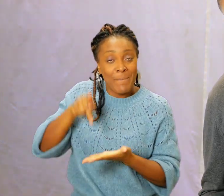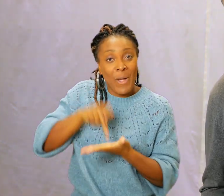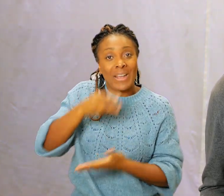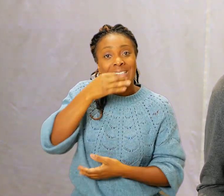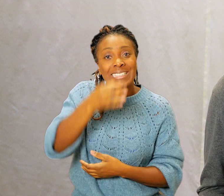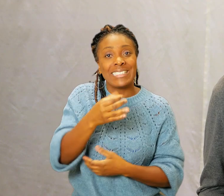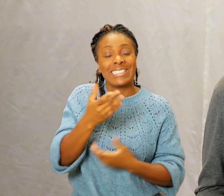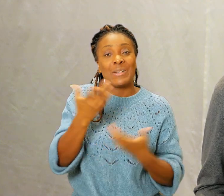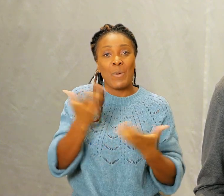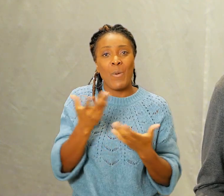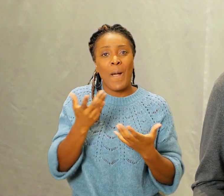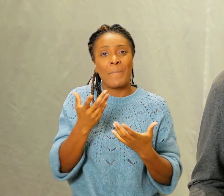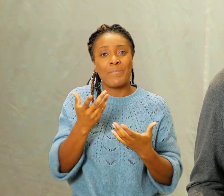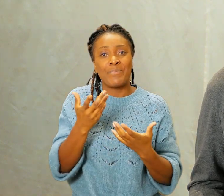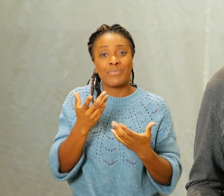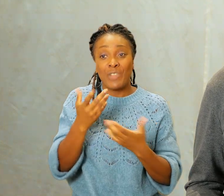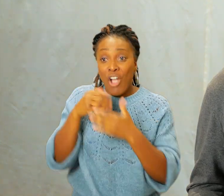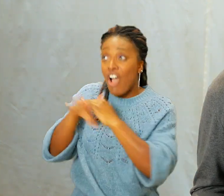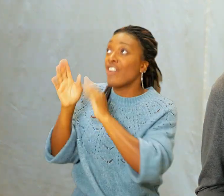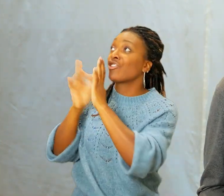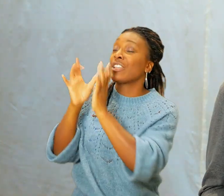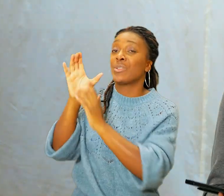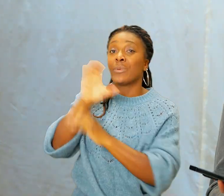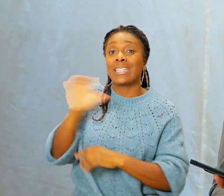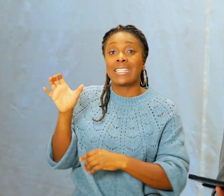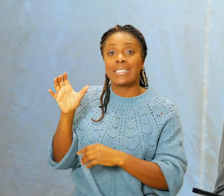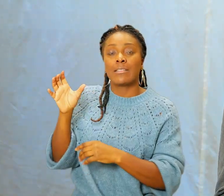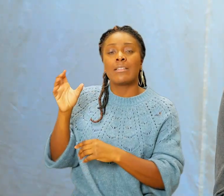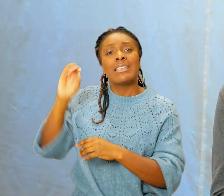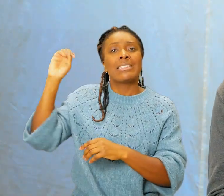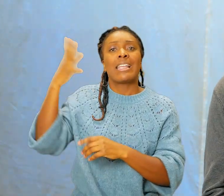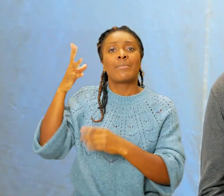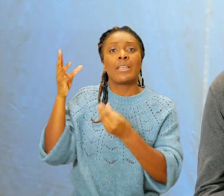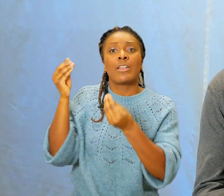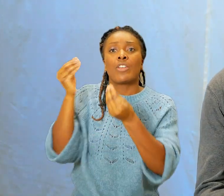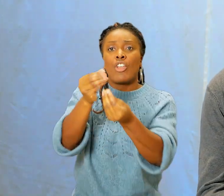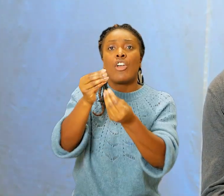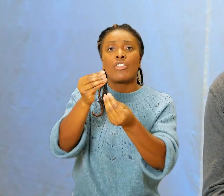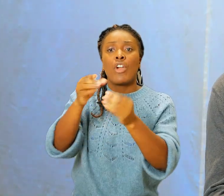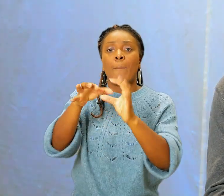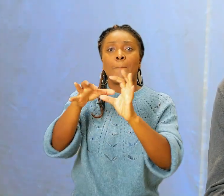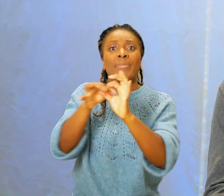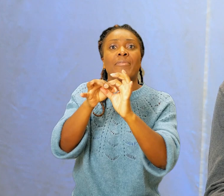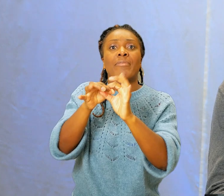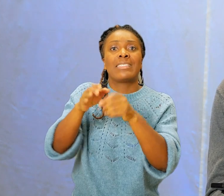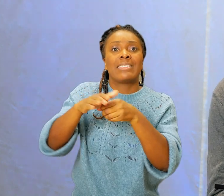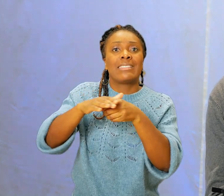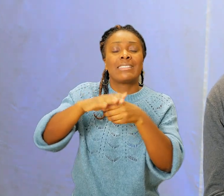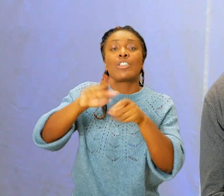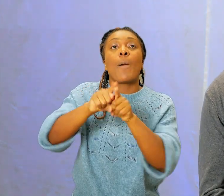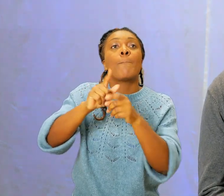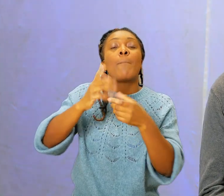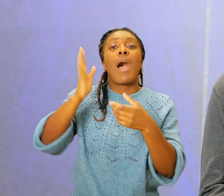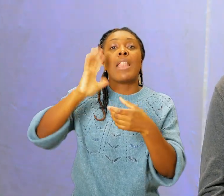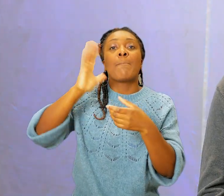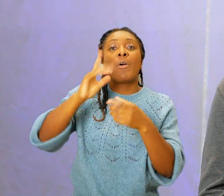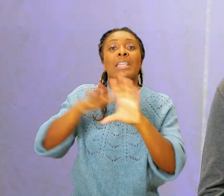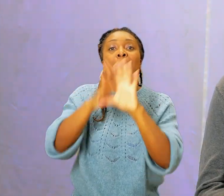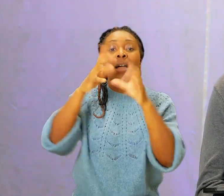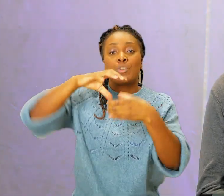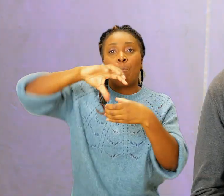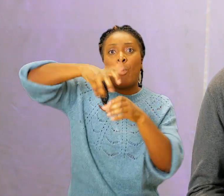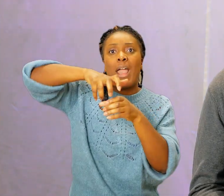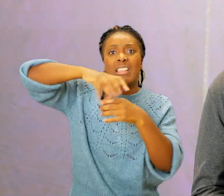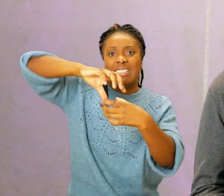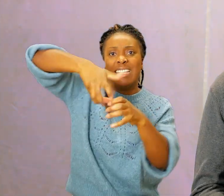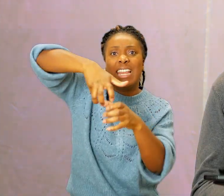avez été scellés du Saint-Esprit. Scellé, le terme scellé, ça veut dire que c'est un bocal. À l'époque, c'était un bocal qu'on scellait avec un bouchon et on ne